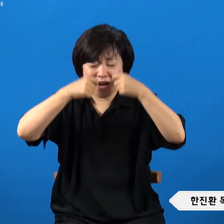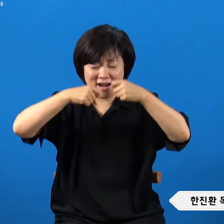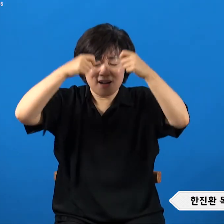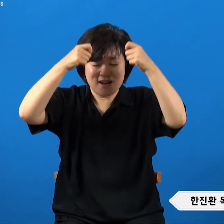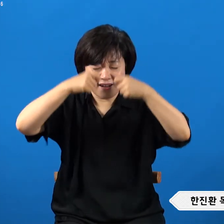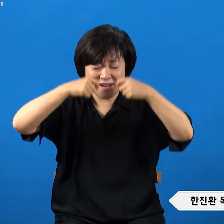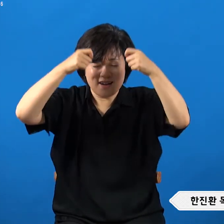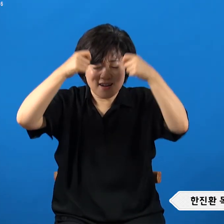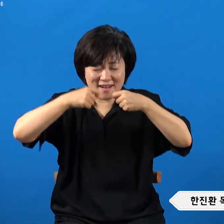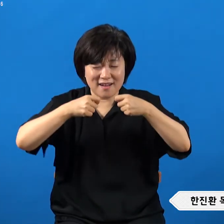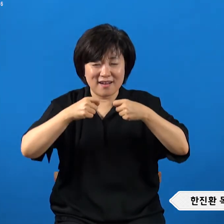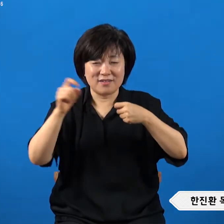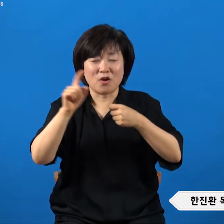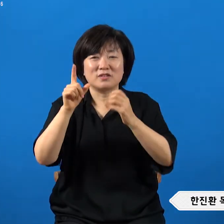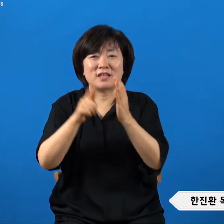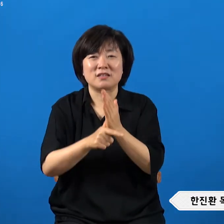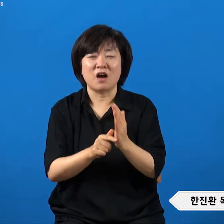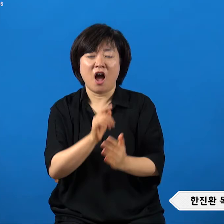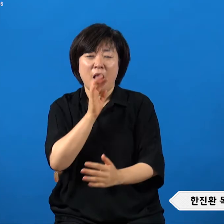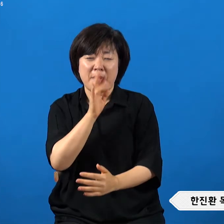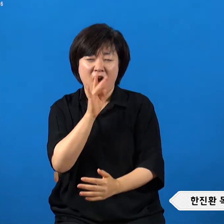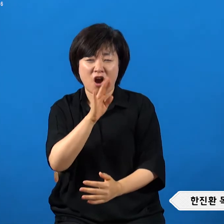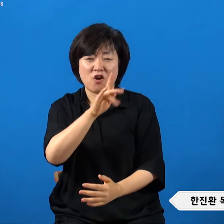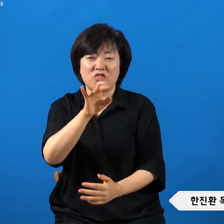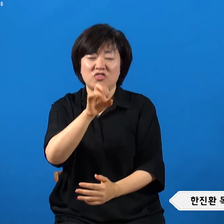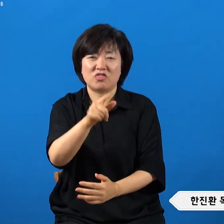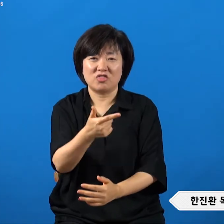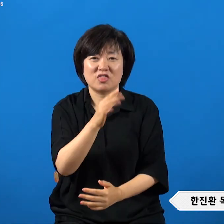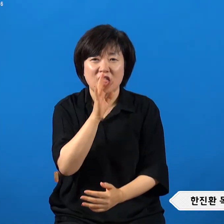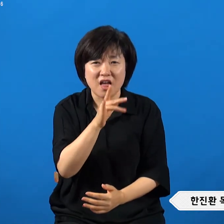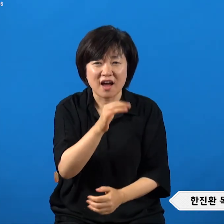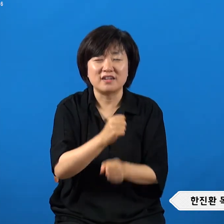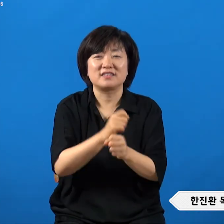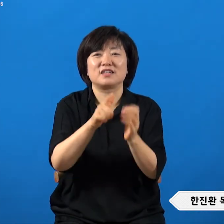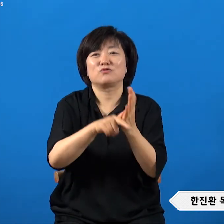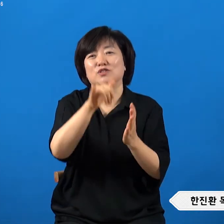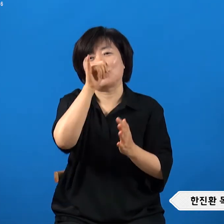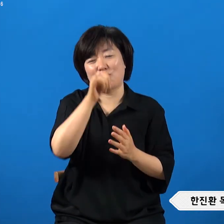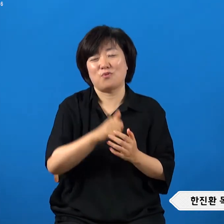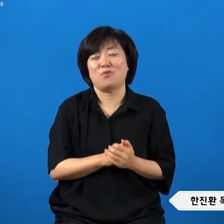쏟아지고 어떤 사람은 그 순간에 방언이 터지기도 하고 그렇죠.